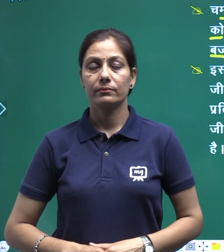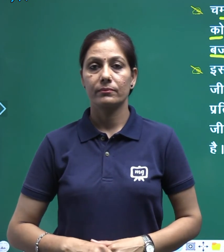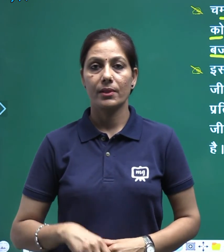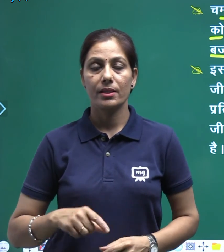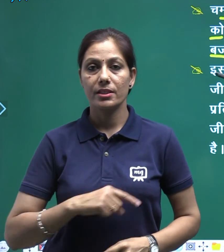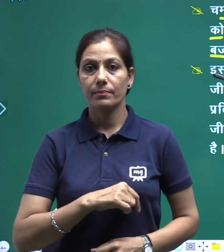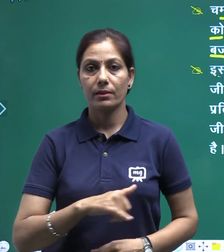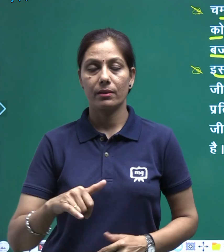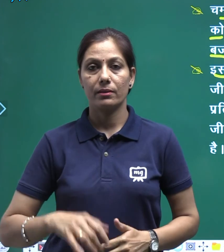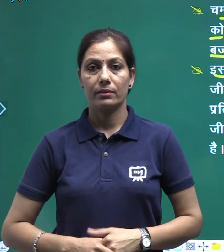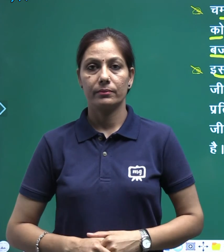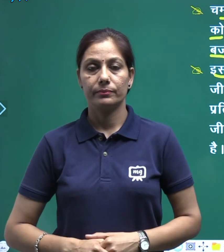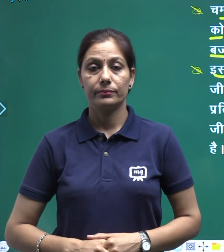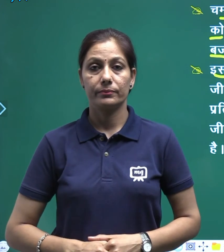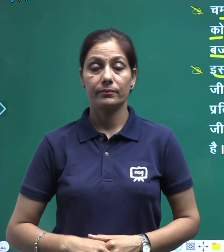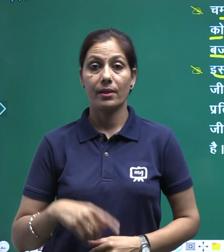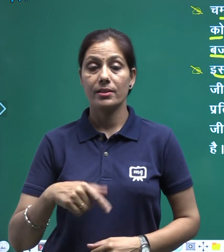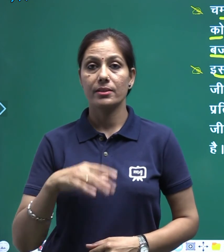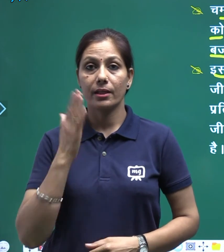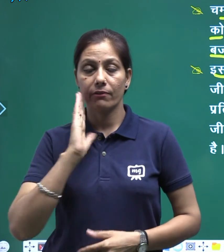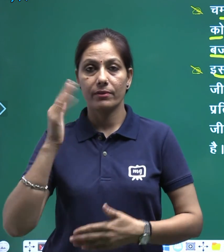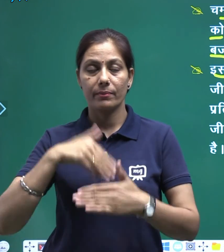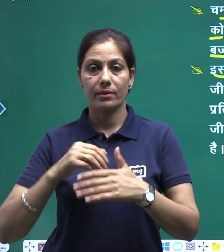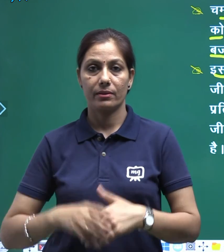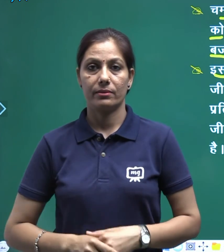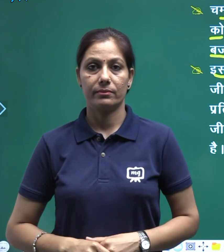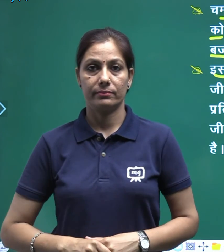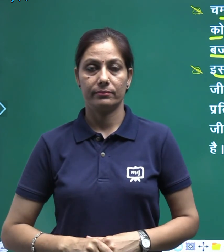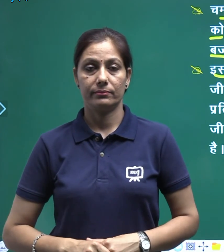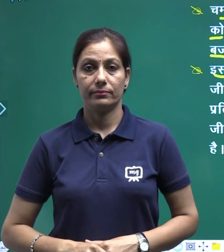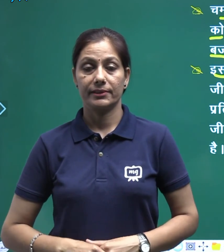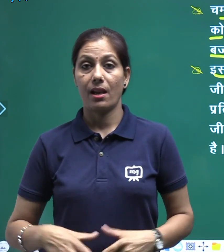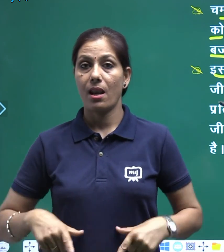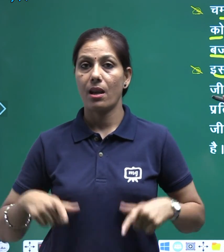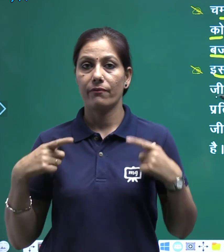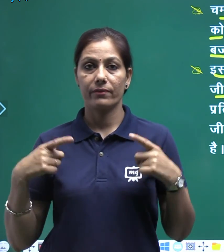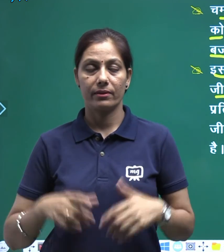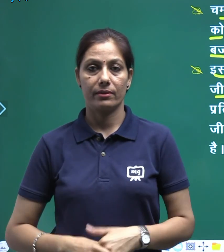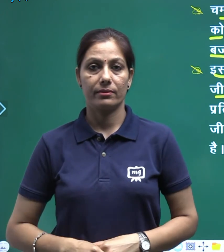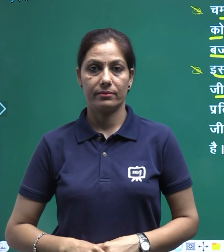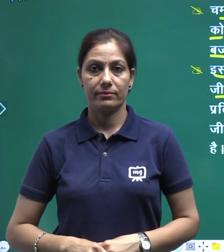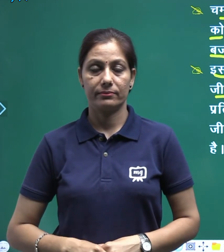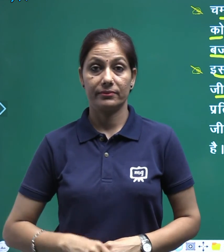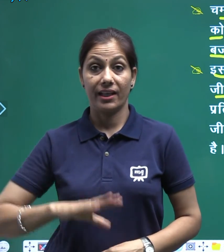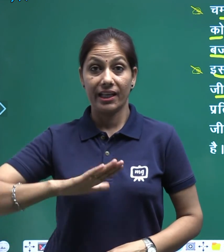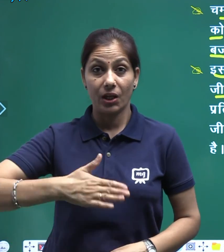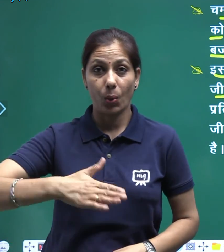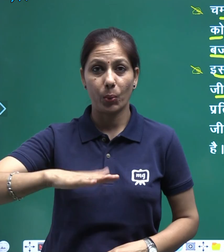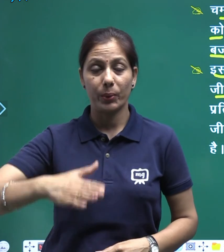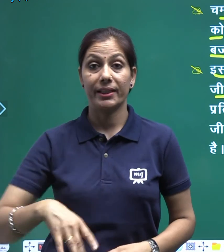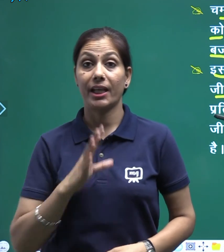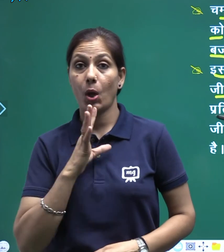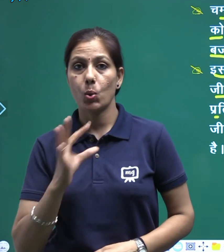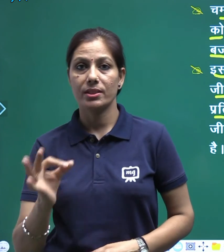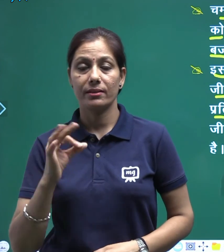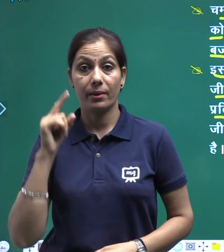इस प्रकार इस कविता में जीवन के खुरदरे यथार्थ के